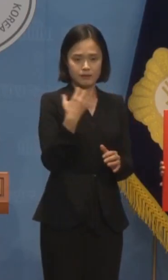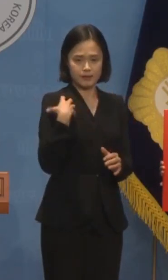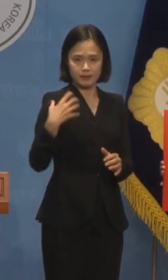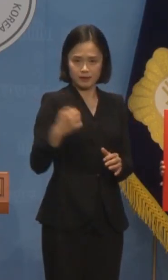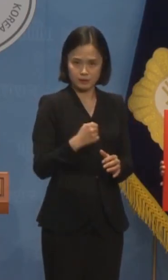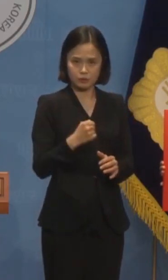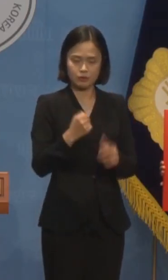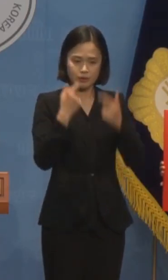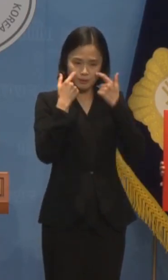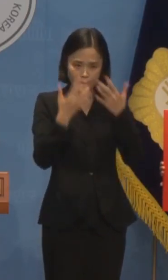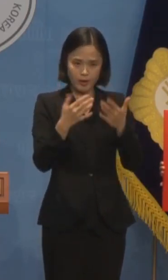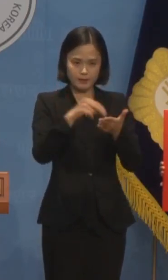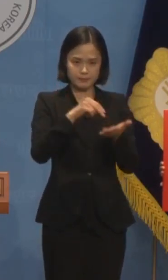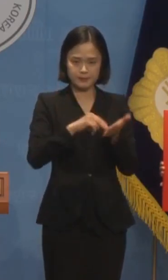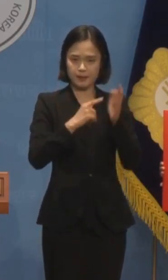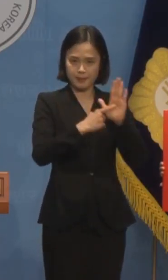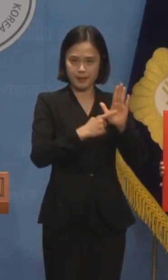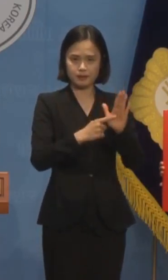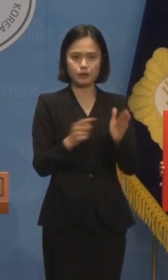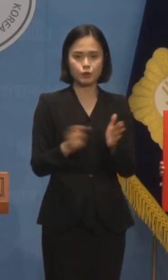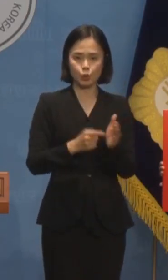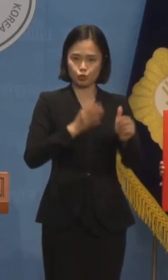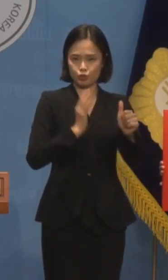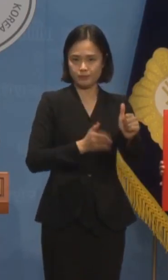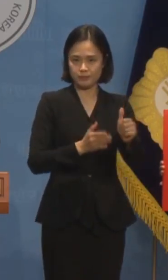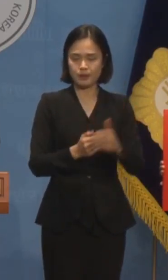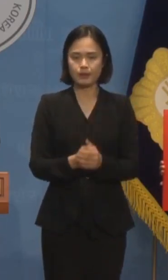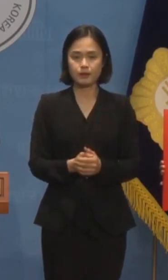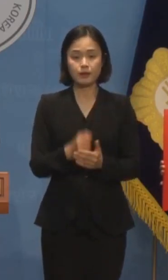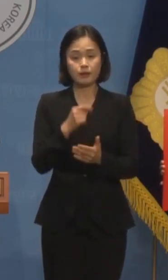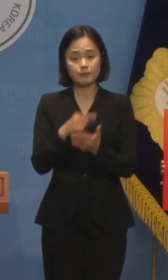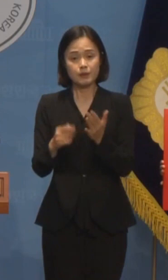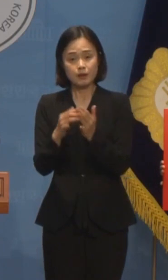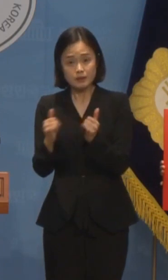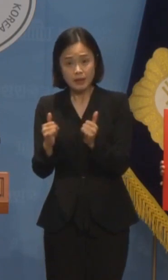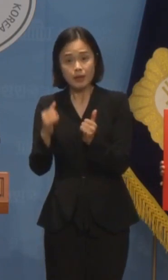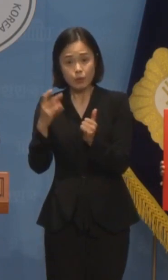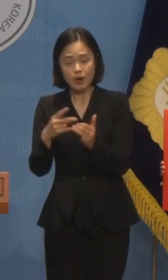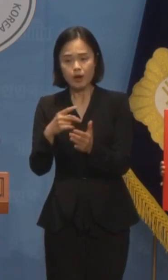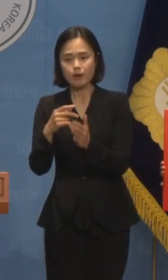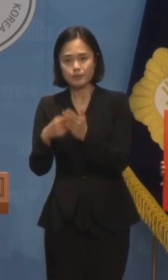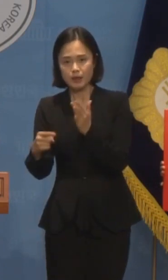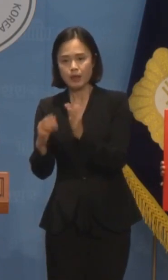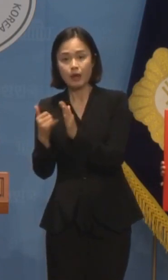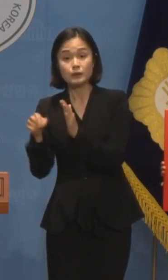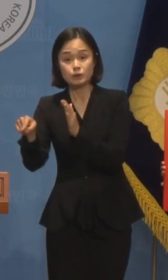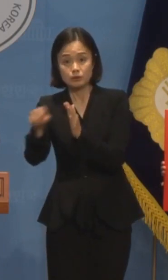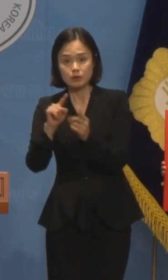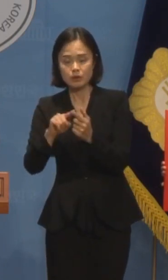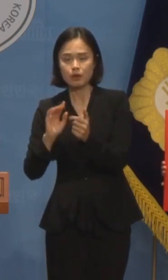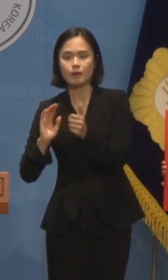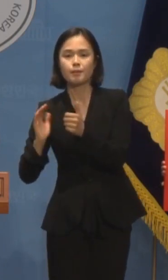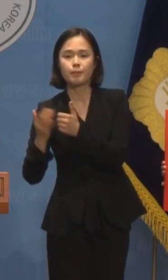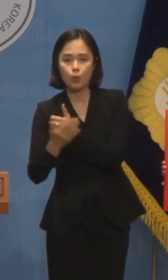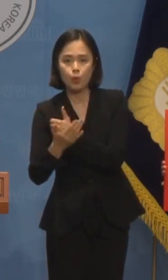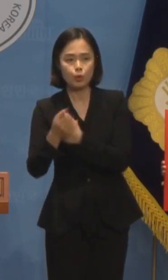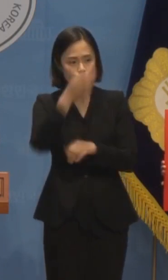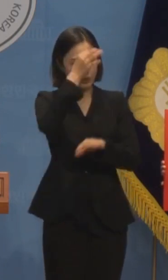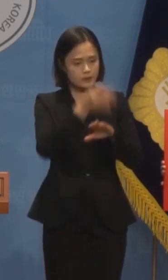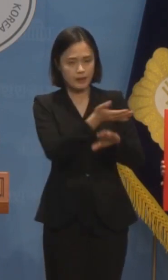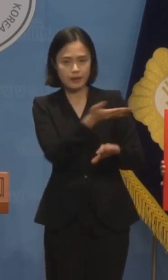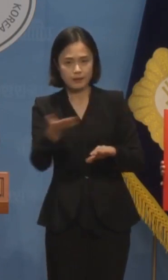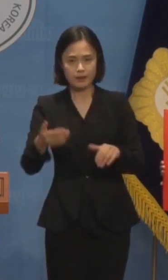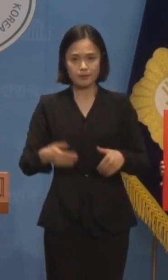것을 촉구합니다. 더불어 피해자와 가족에 대한 보호와 사과 그리고 지원책 마련을 통해